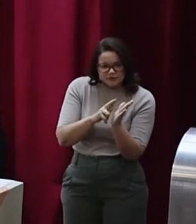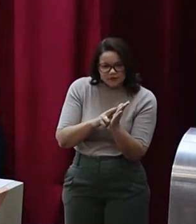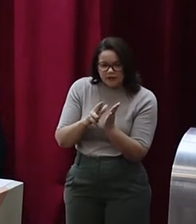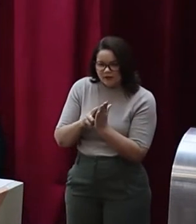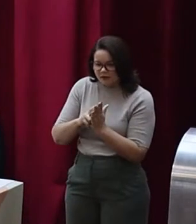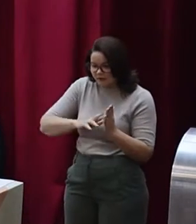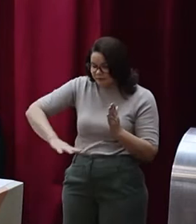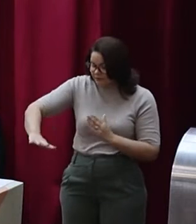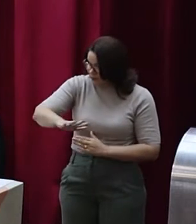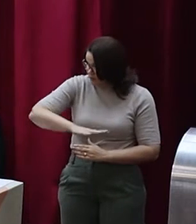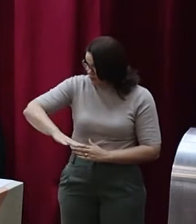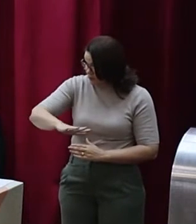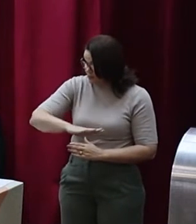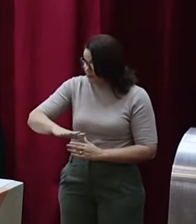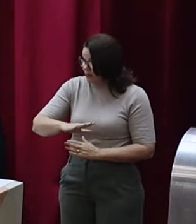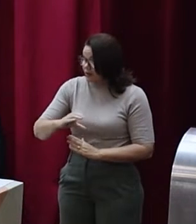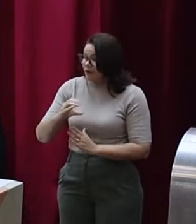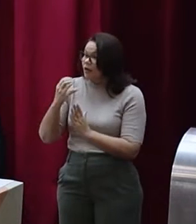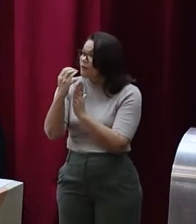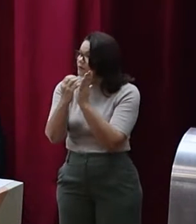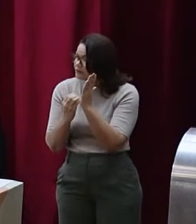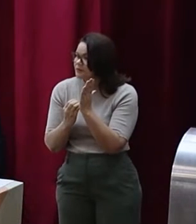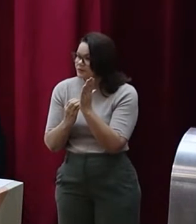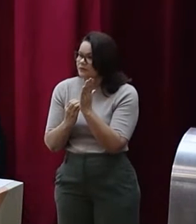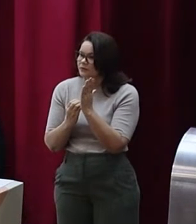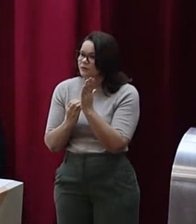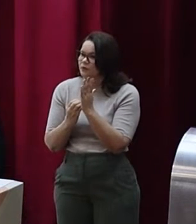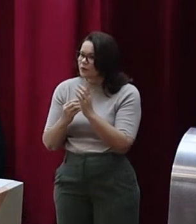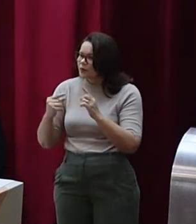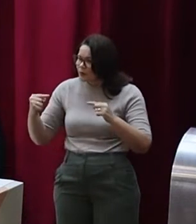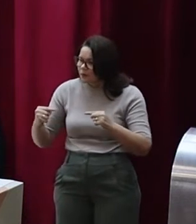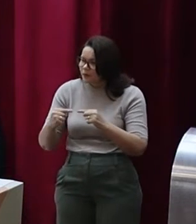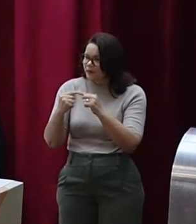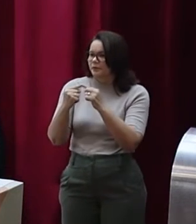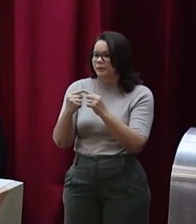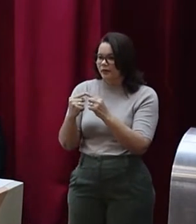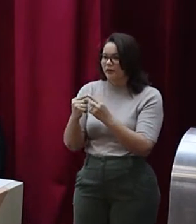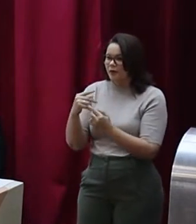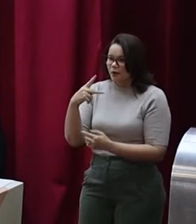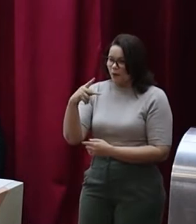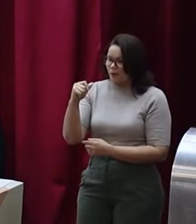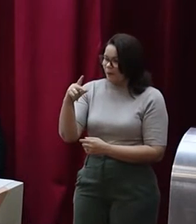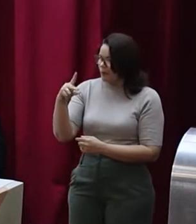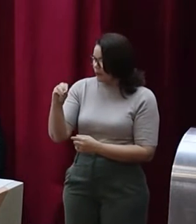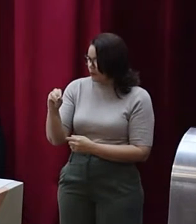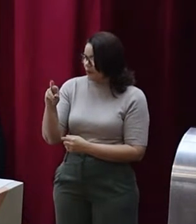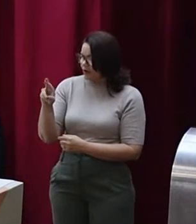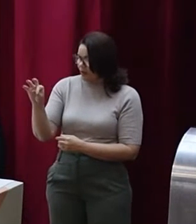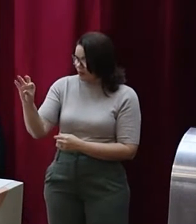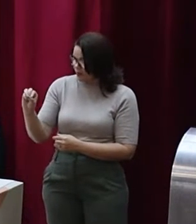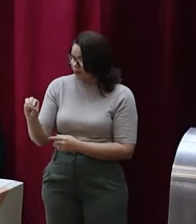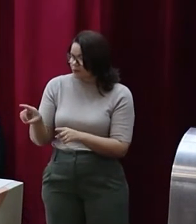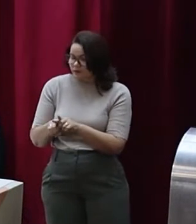no território, né, e aí é um capítulo que se engaja muito com a noção de papo reto e com esse coletivo, pode passar para o